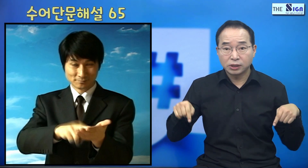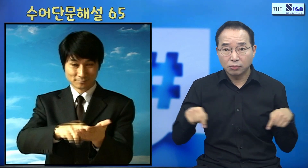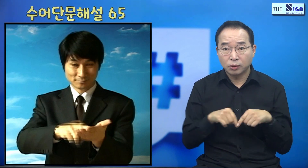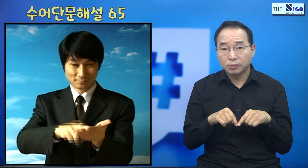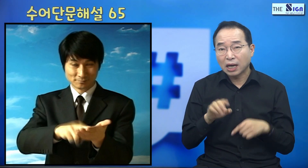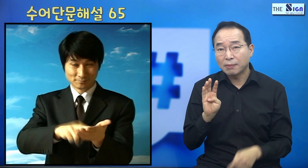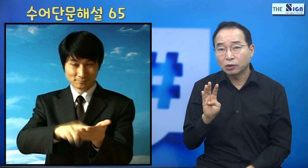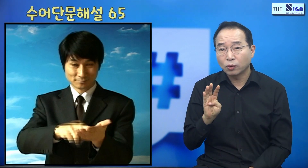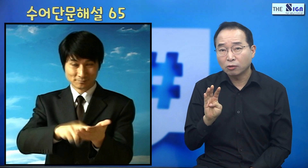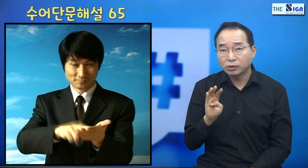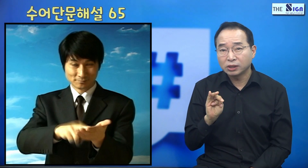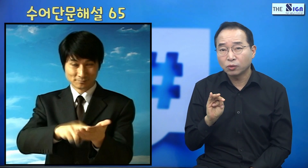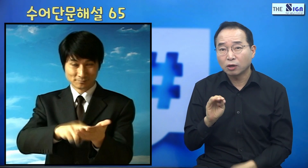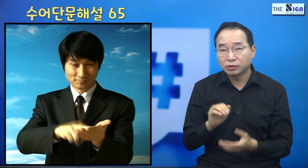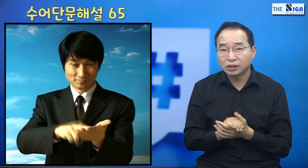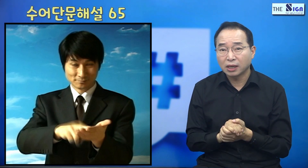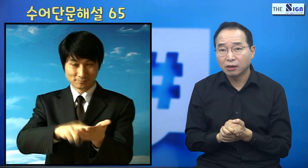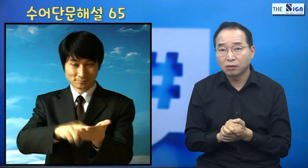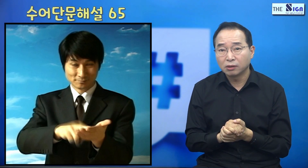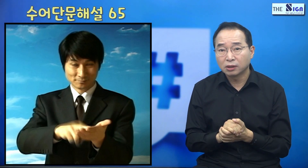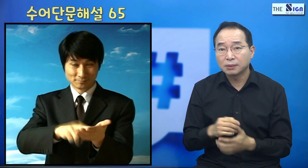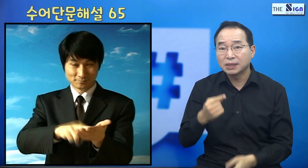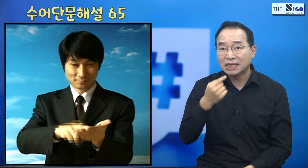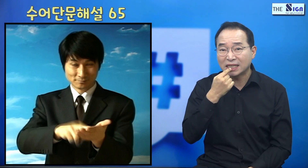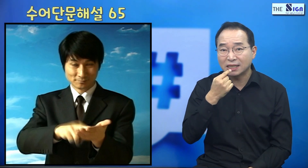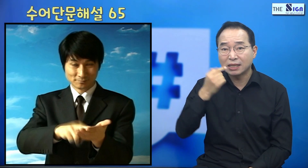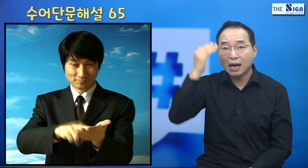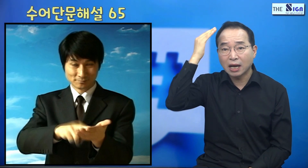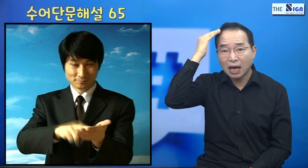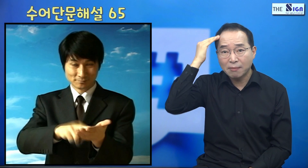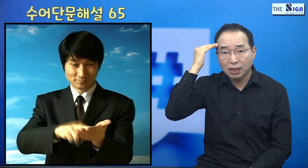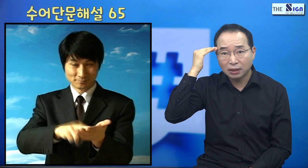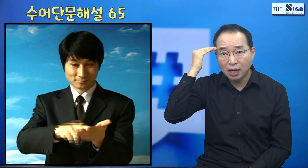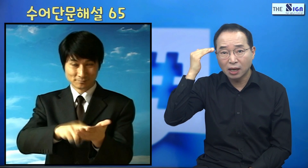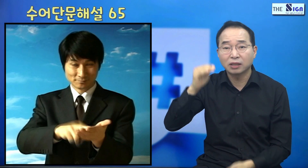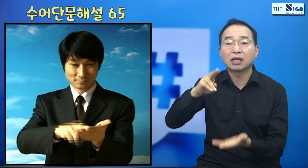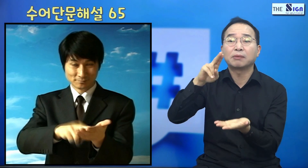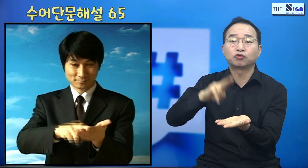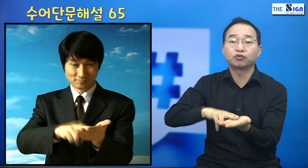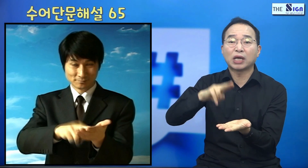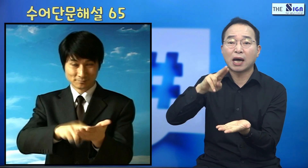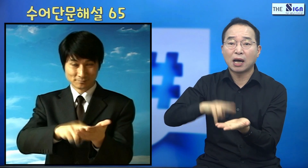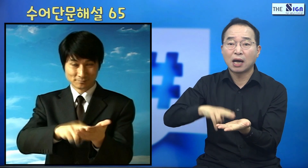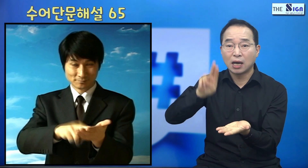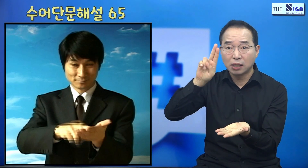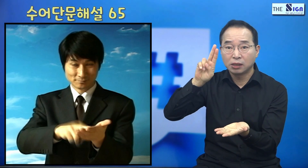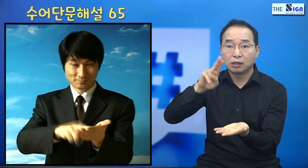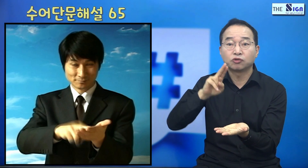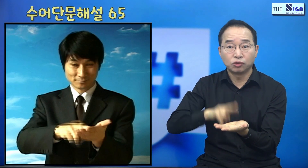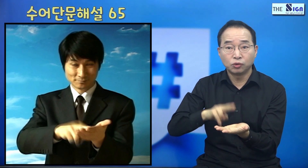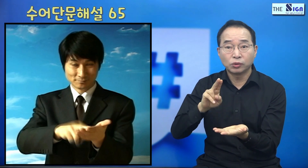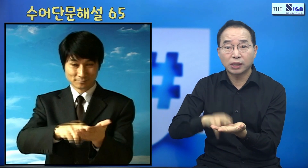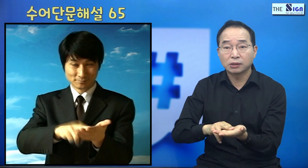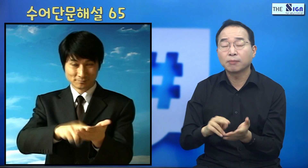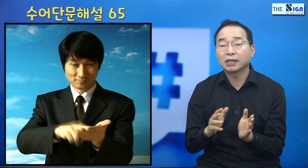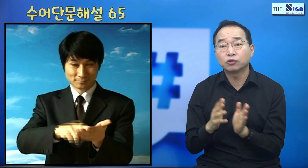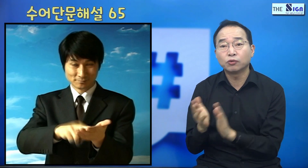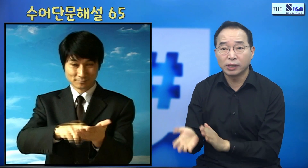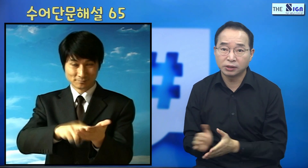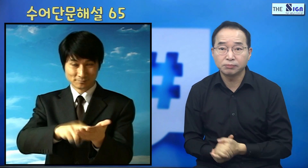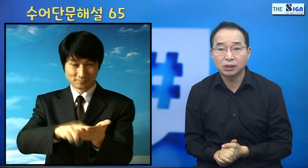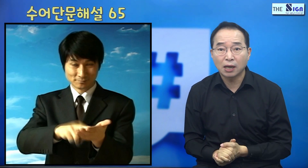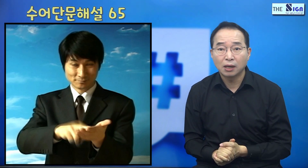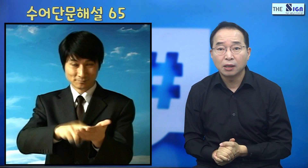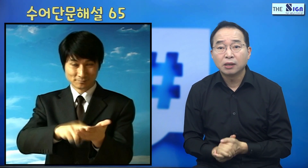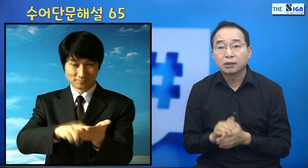바둑은 특징이 뭐냐면 까만도라고 흰도라고 쓰잖아요. 그러면 히다, 까마타, 그 다음에 두다. 이렇게 두는 동작해서 바둑을